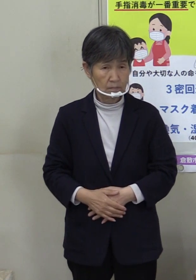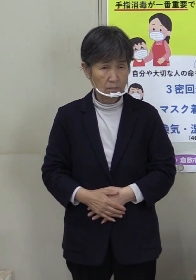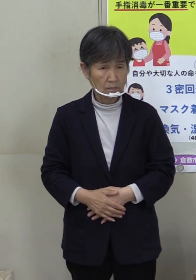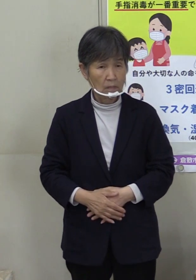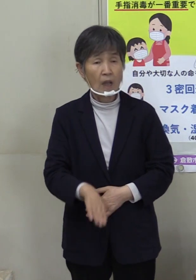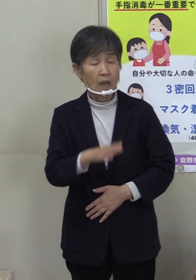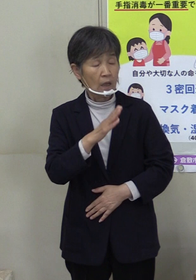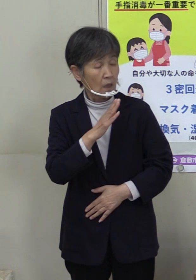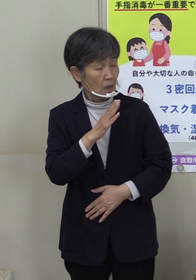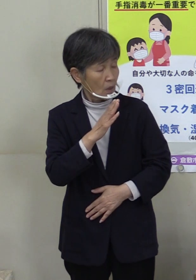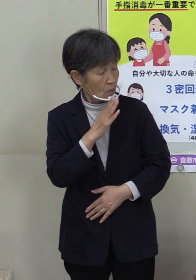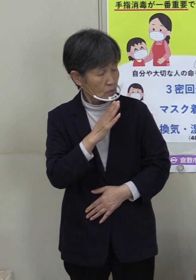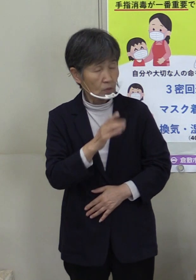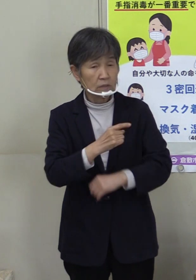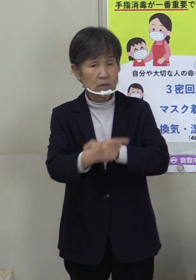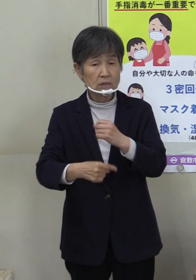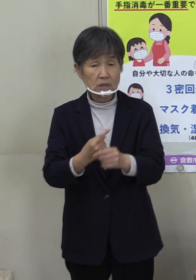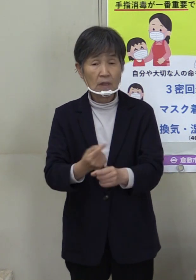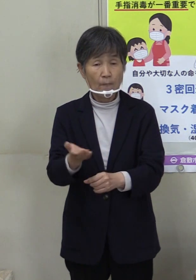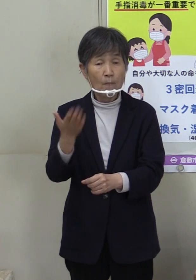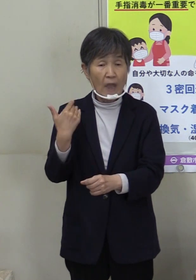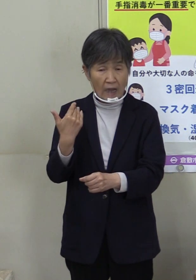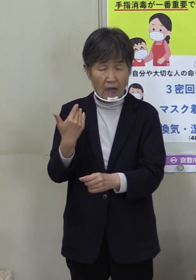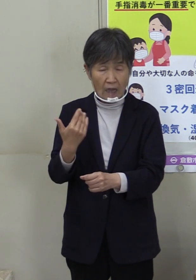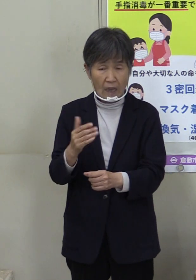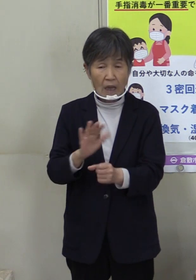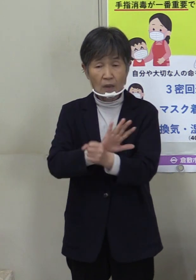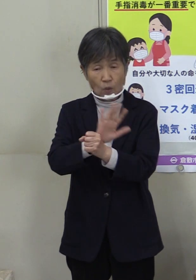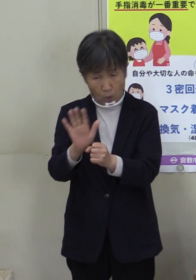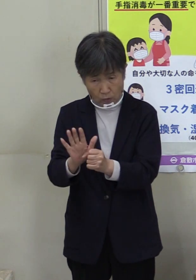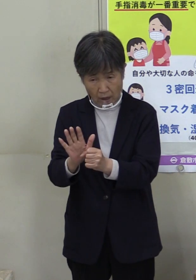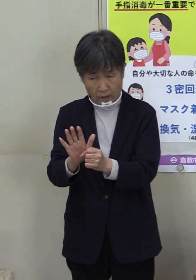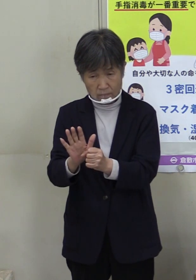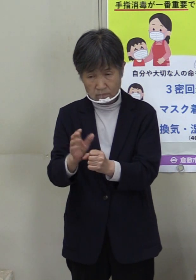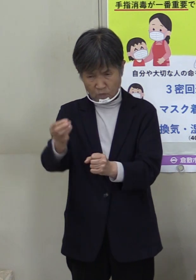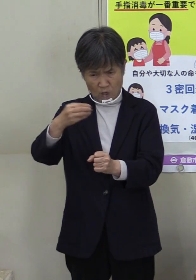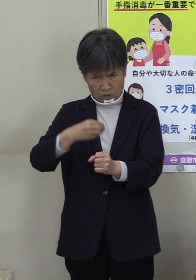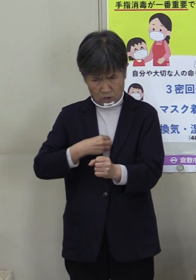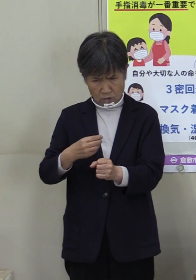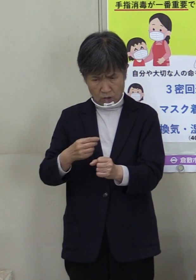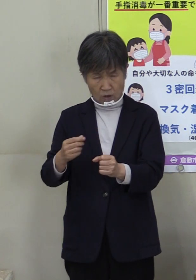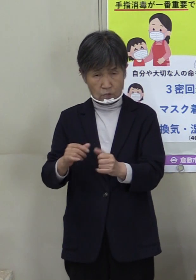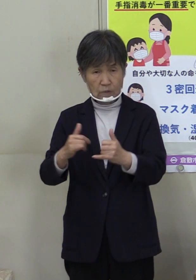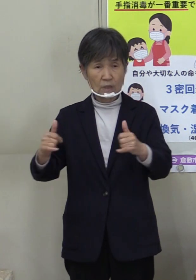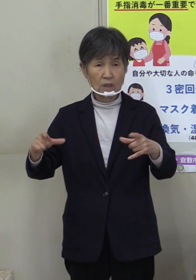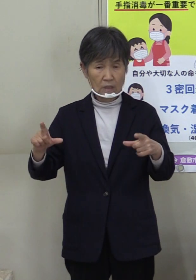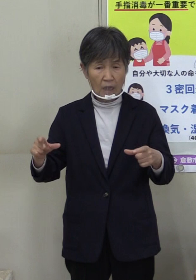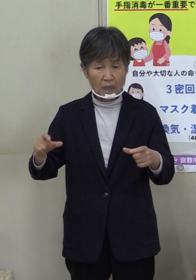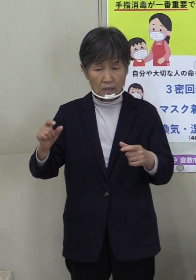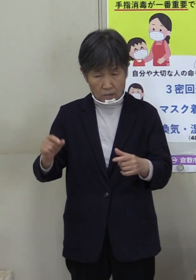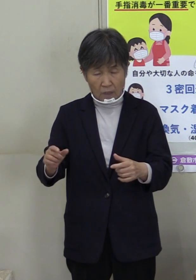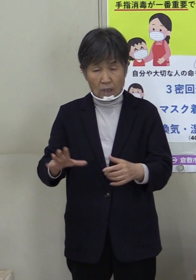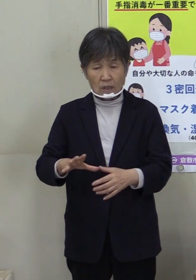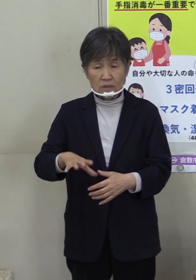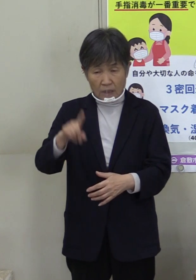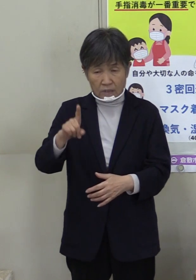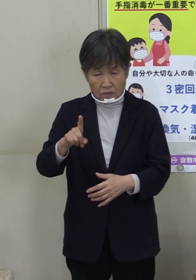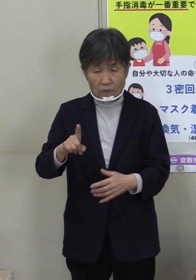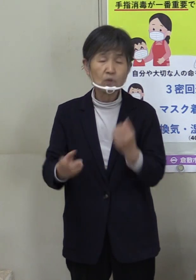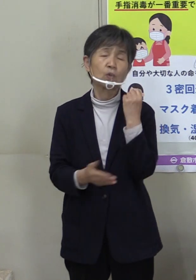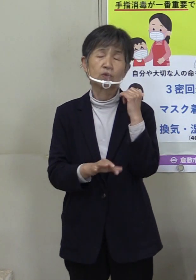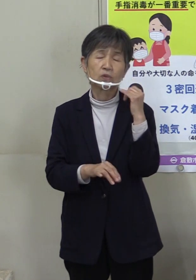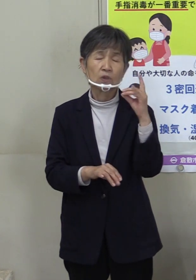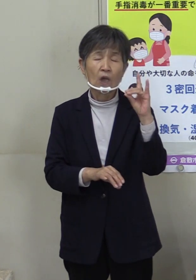本当に1年前からコロナウイルスの感染っていうのが出てきてですね、当初はそういう基準で皆さんお示しくださって